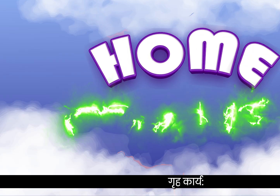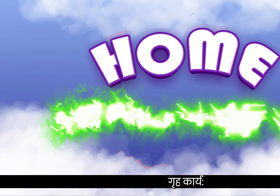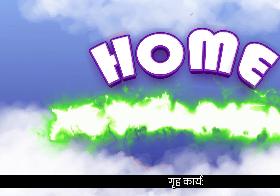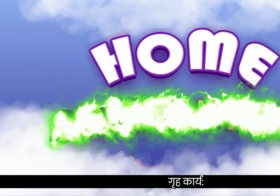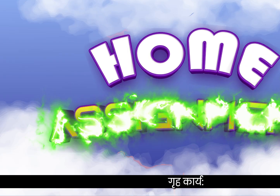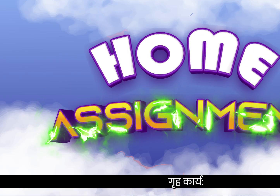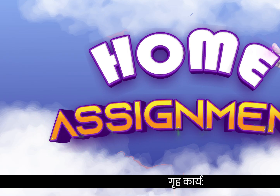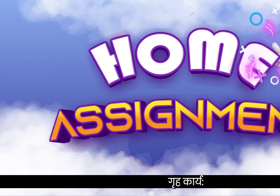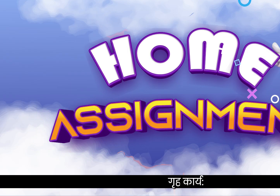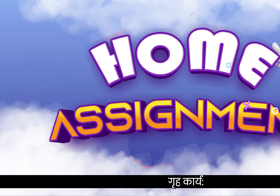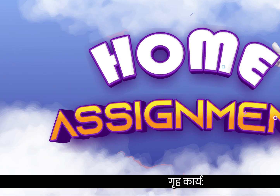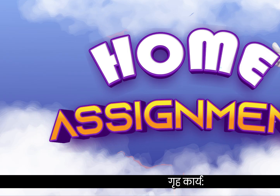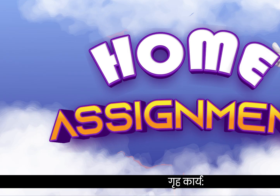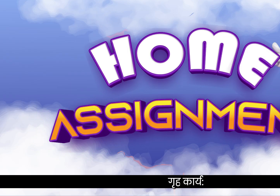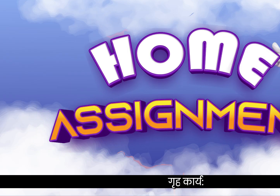गृह कार्य।